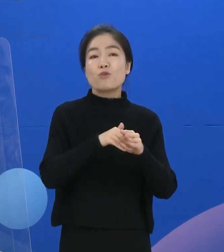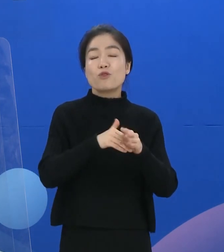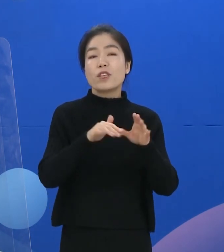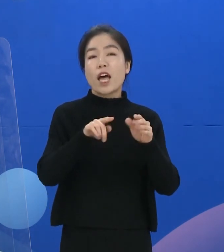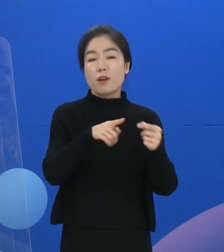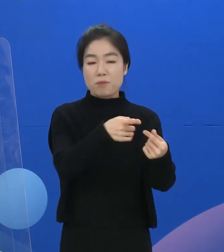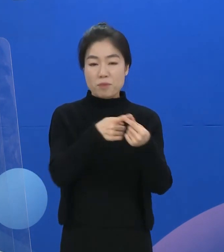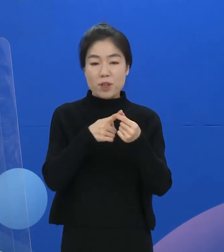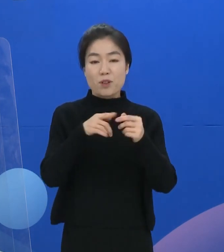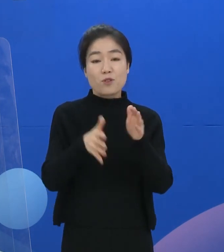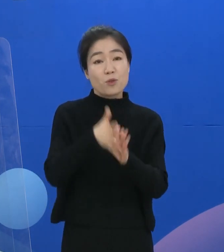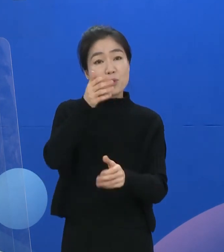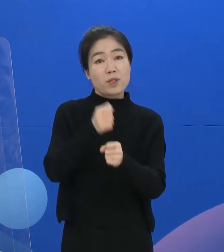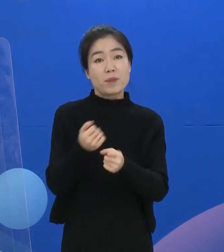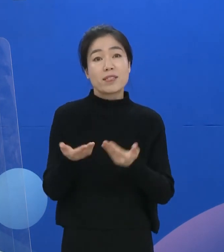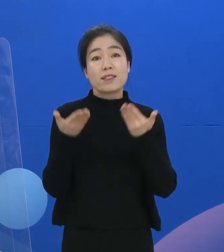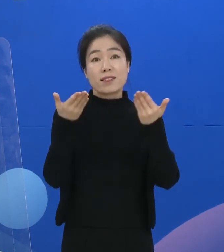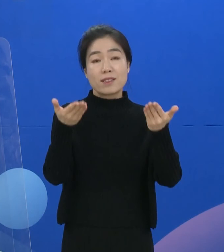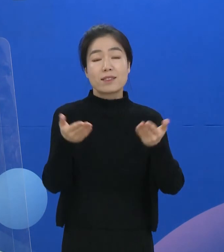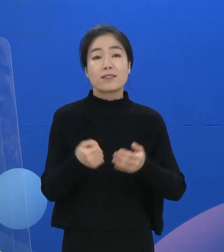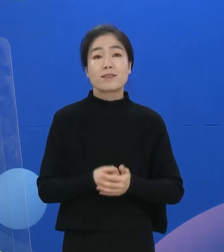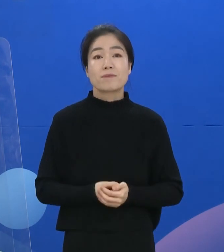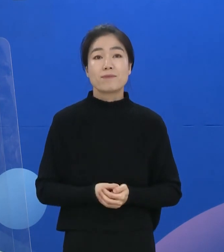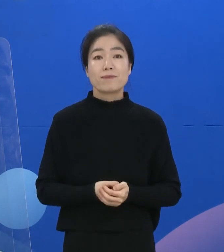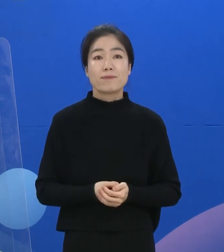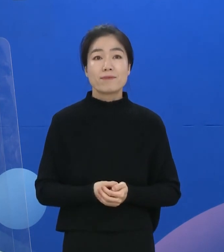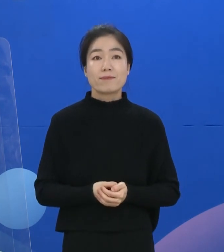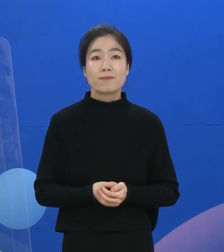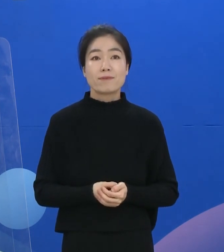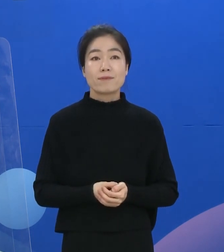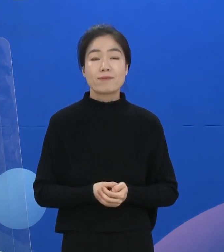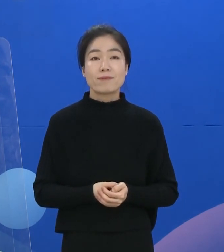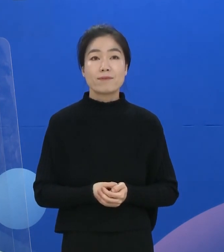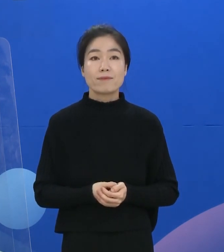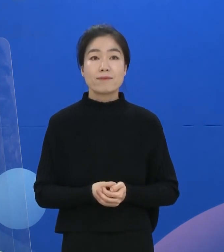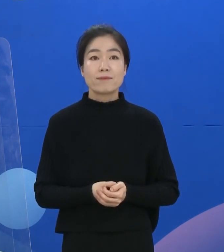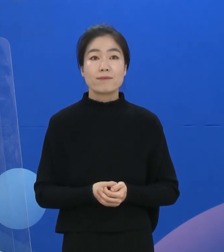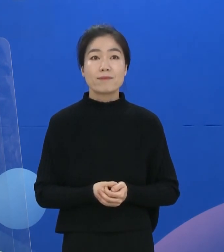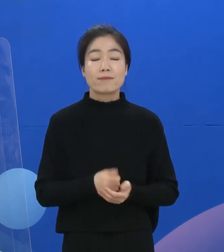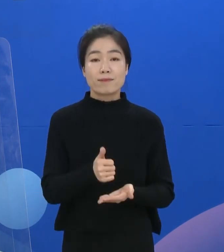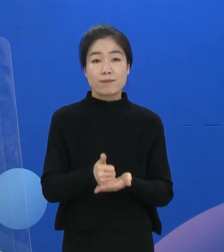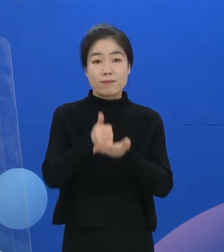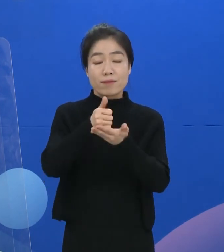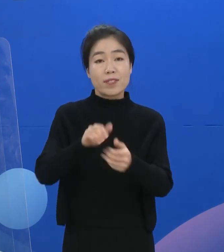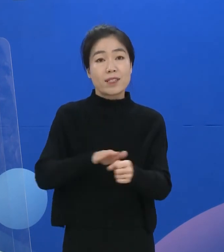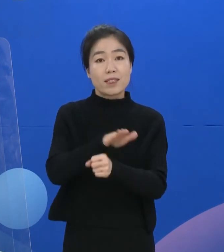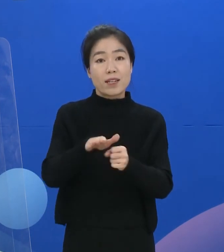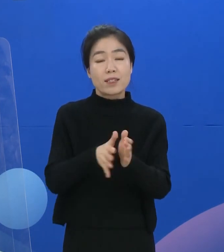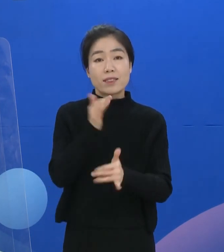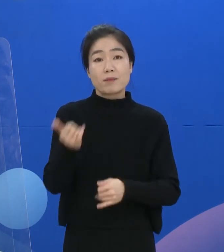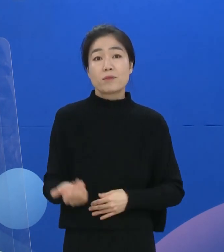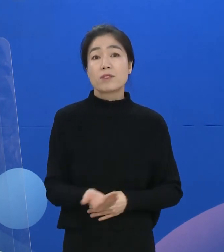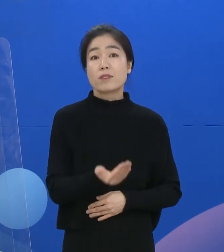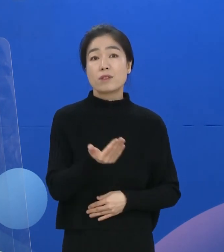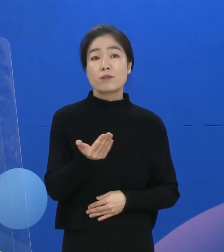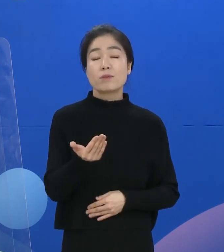마음 편한 관계를 실현하고 문화가 살아 숨쉬는 문화인류 도시를 만들겠습니다